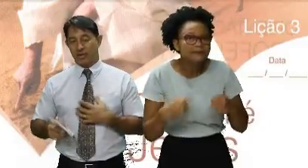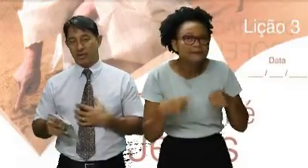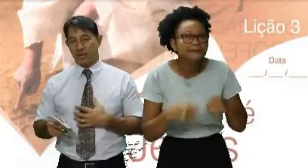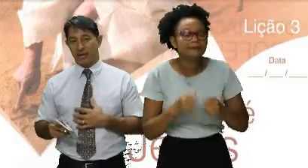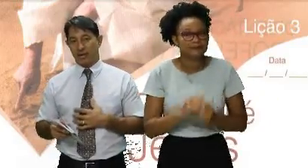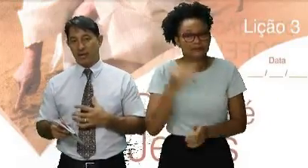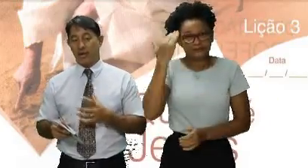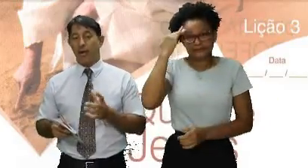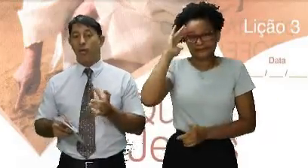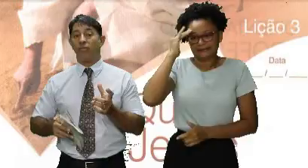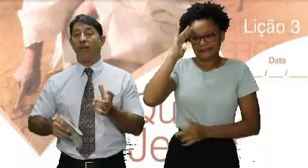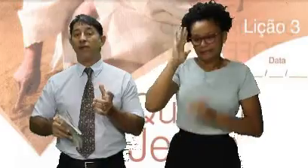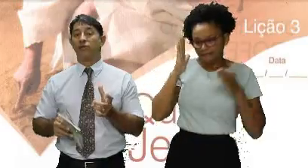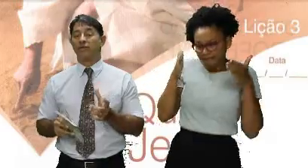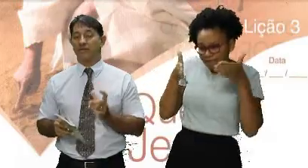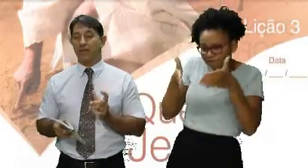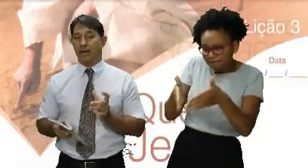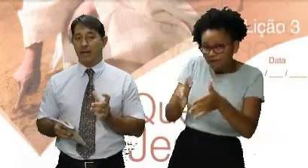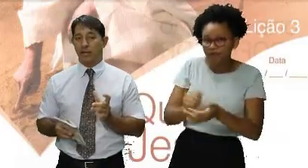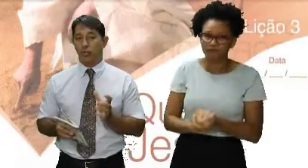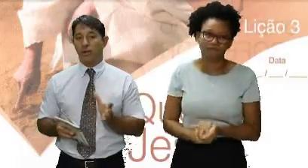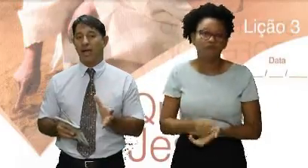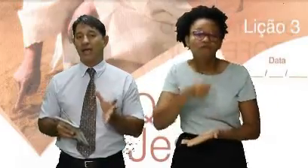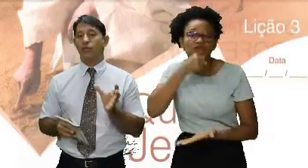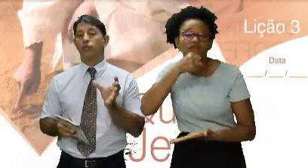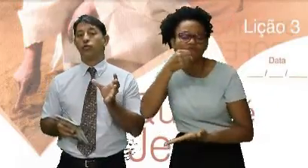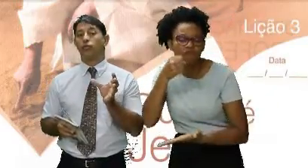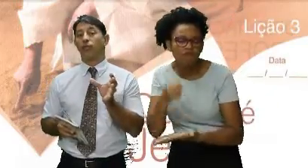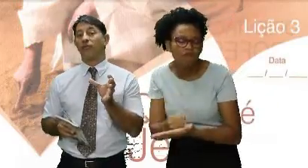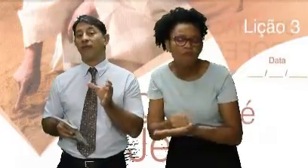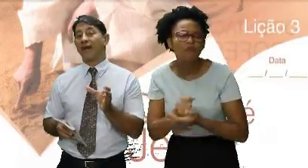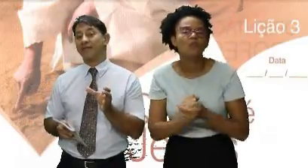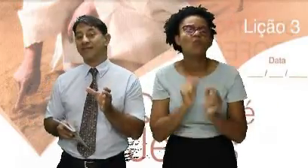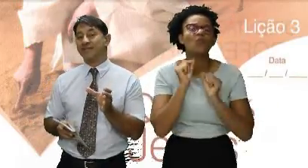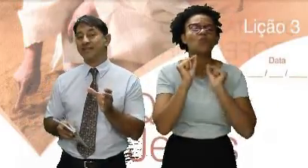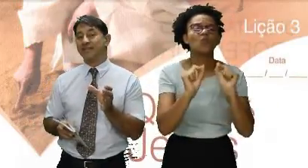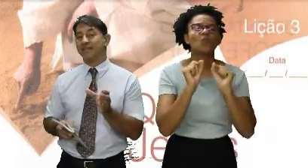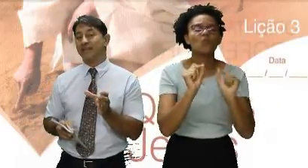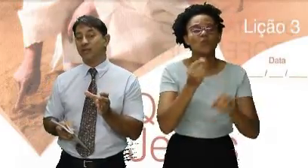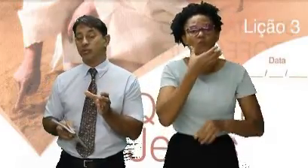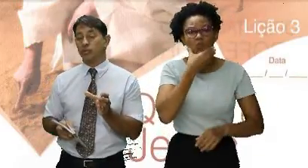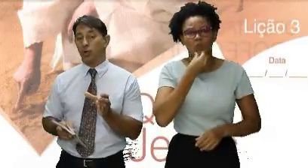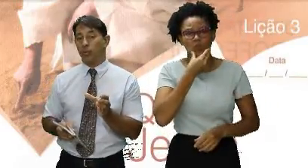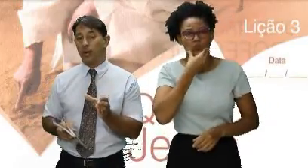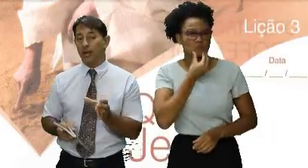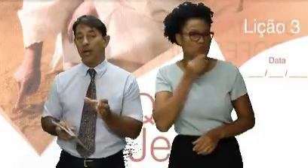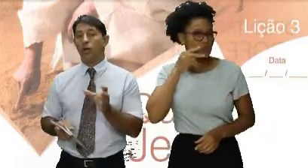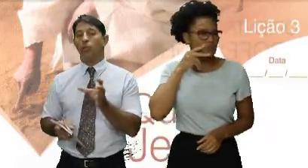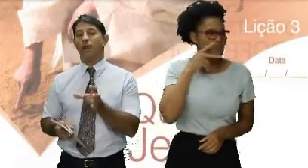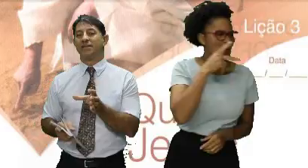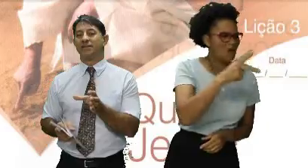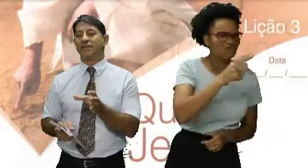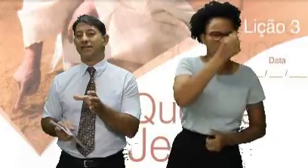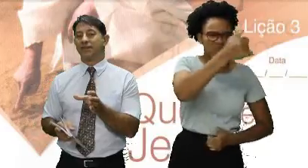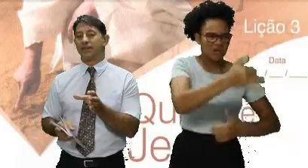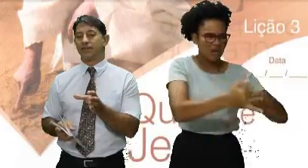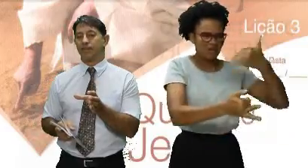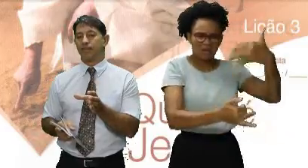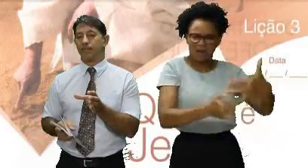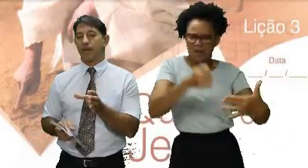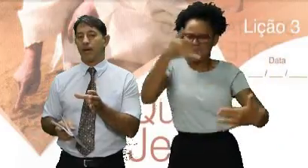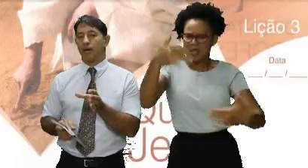e entender o Velho Testamento, o que é que os profetas diziam sobre o